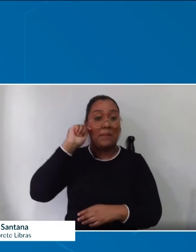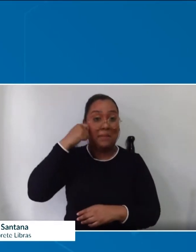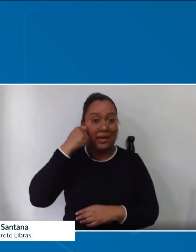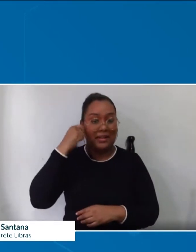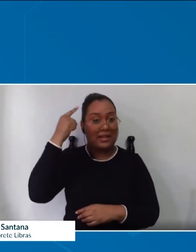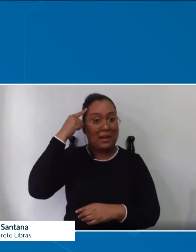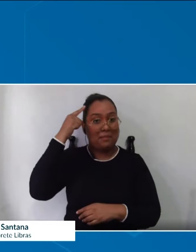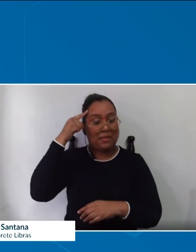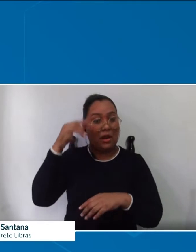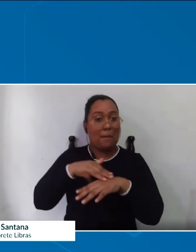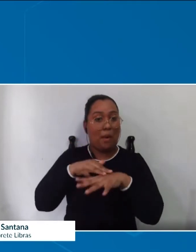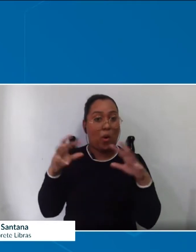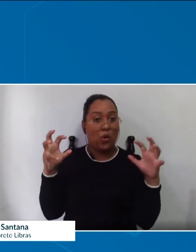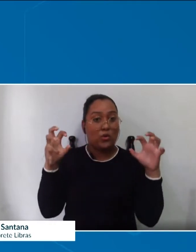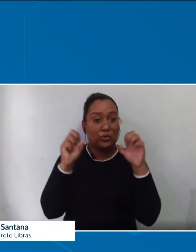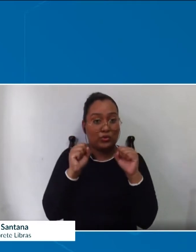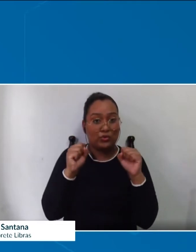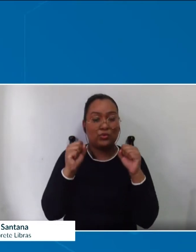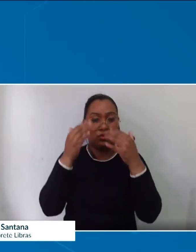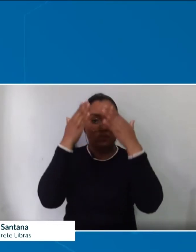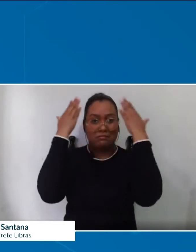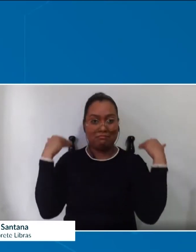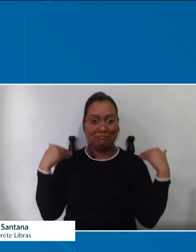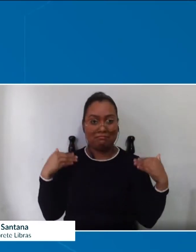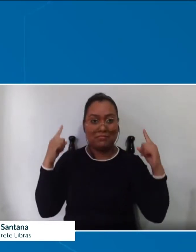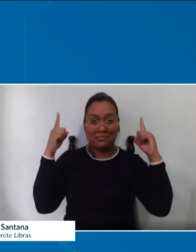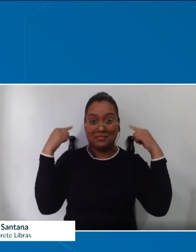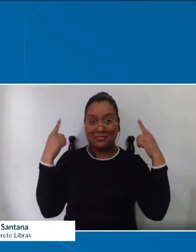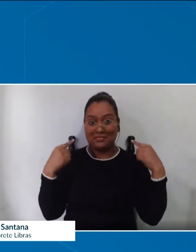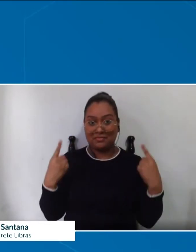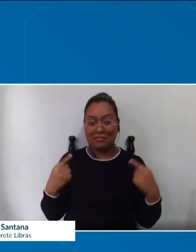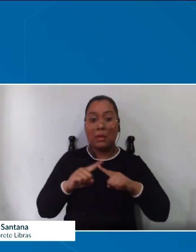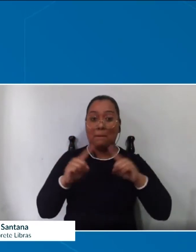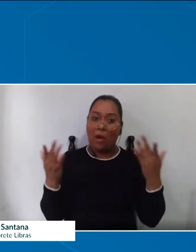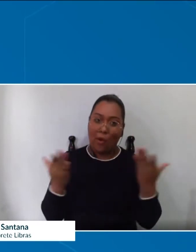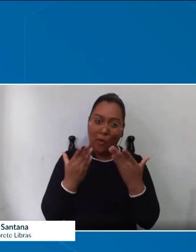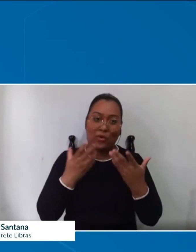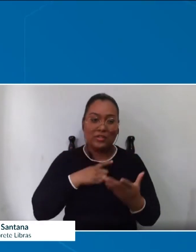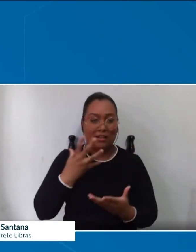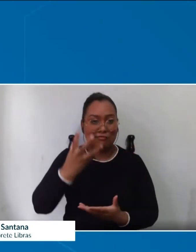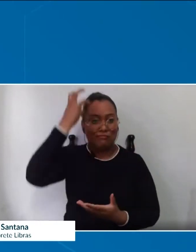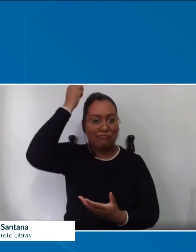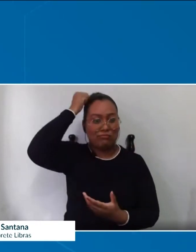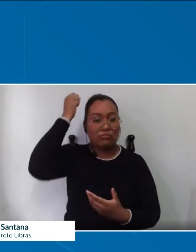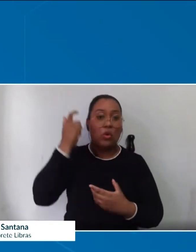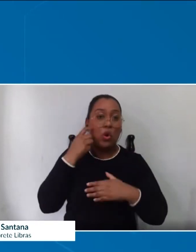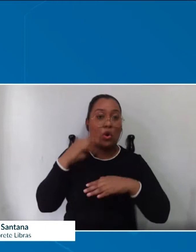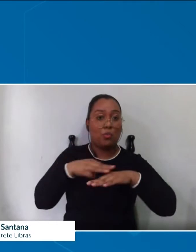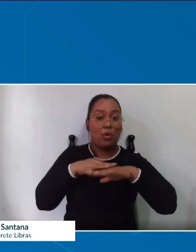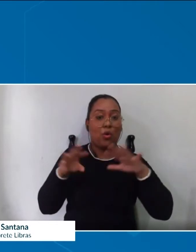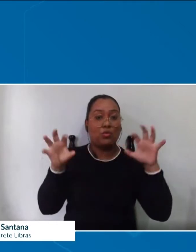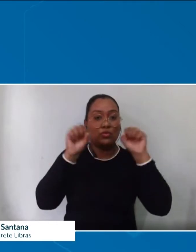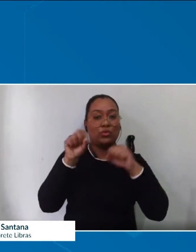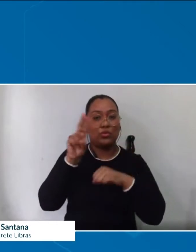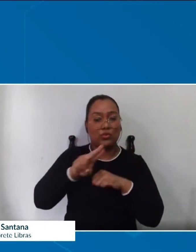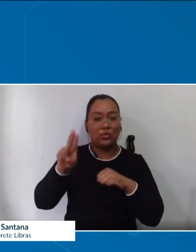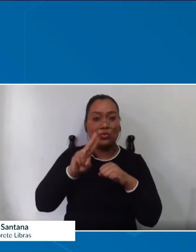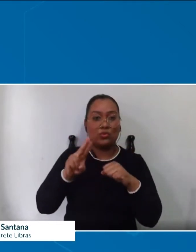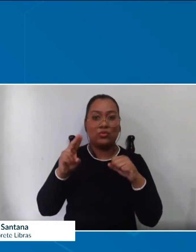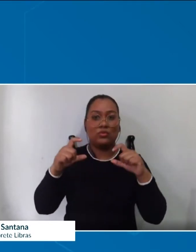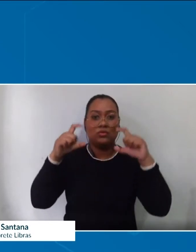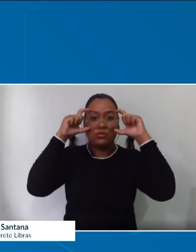cabelos castanhos escuros, na altura dos ombros, cacheados, mas estão presos hoje, olhos castanhos escuros, e ela usa óculos de